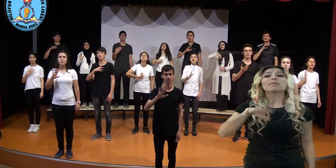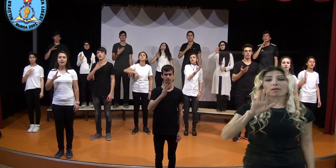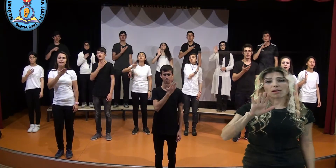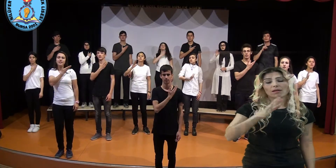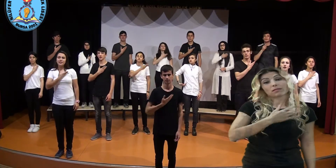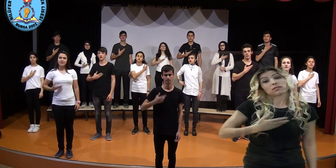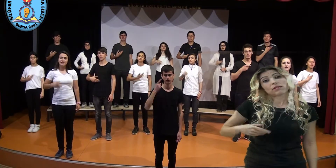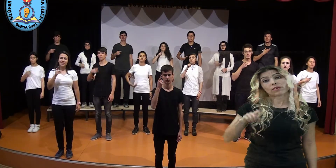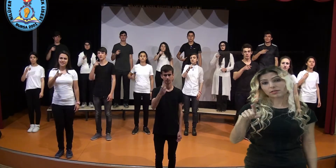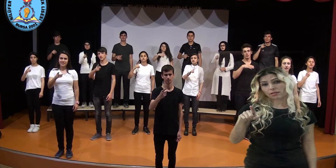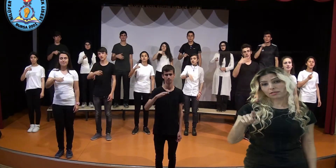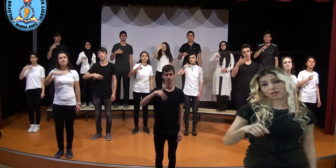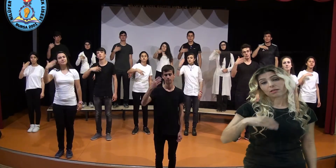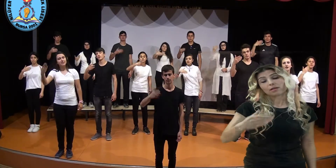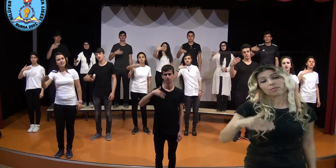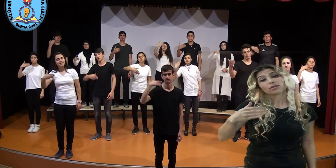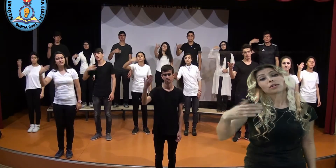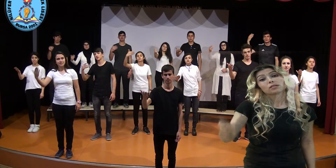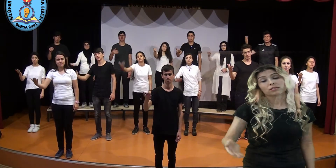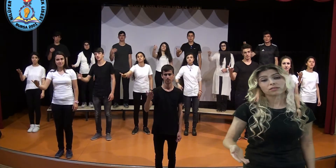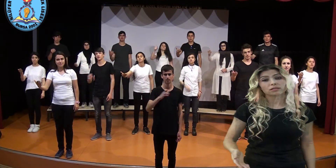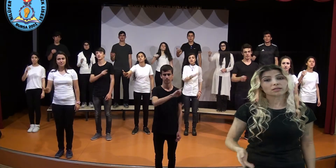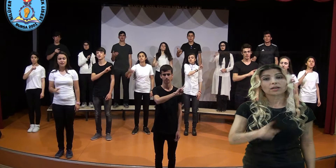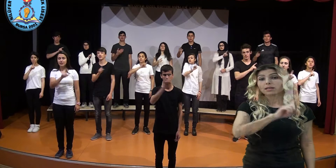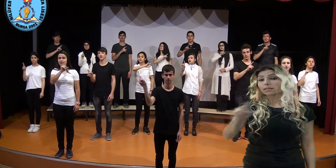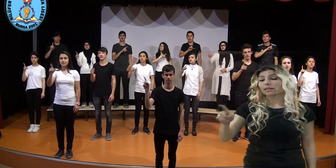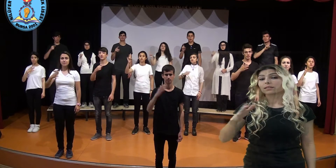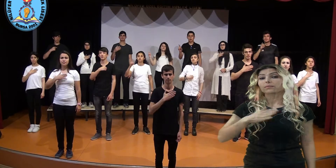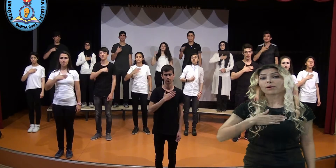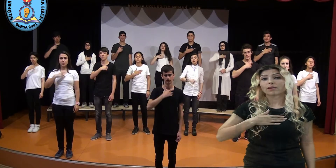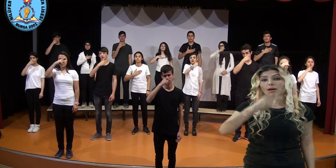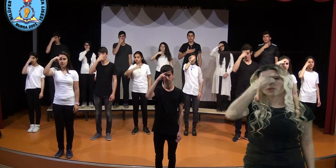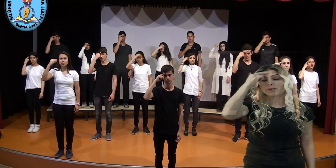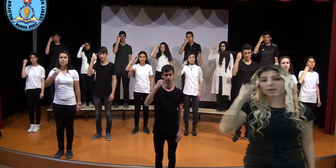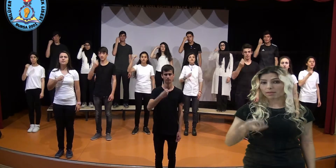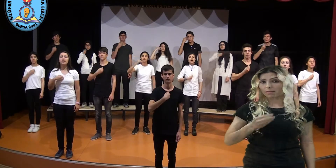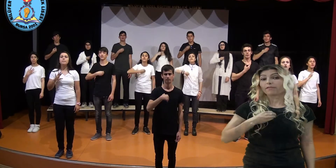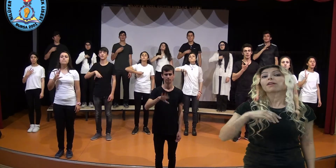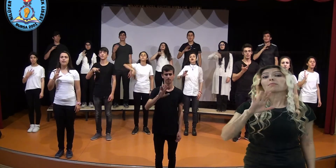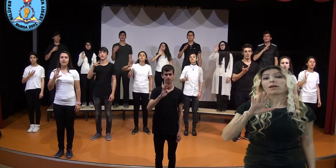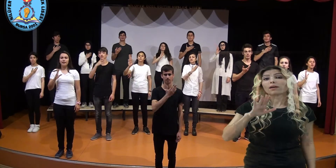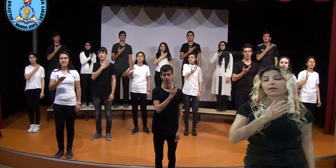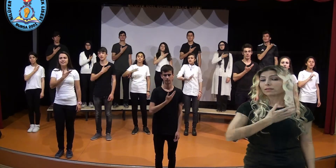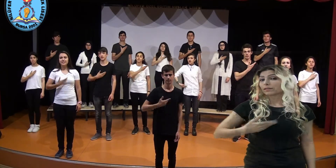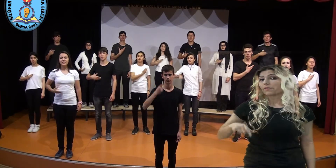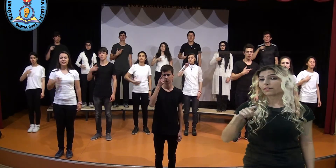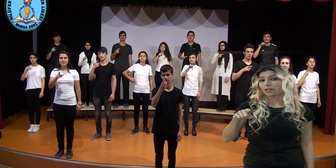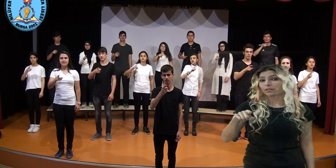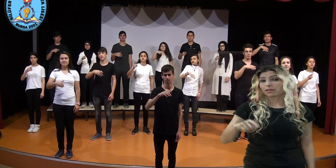verme, seveceksen başkasını. Sakın bana ümit verme,